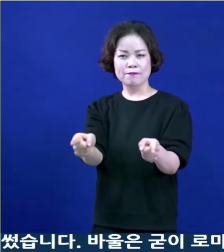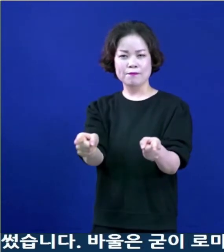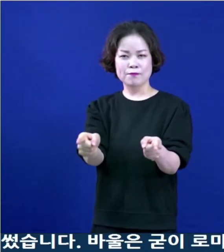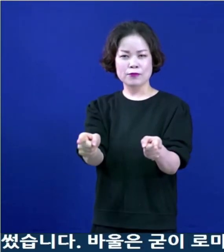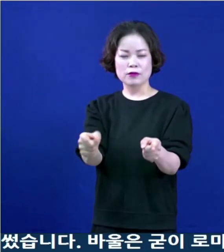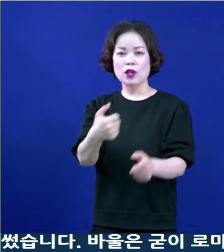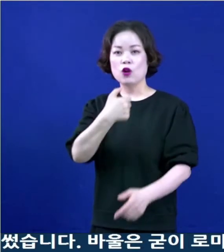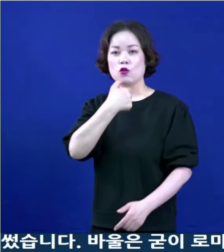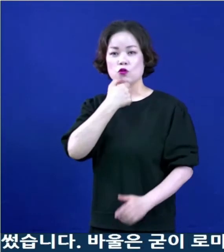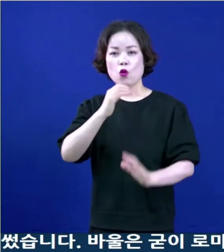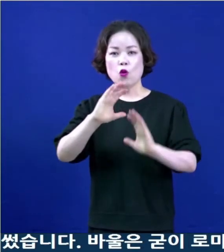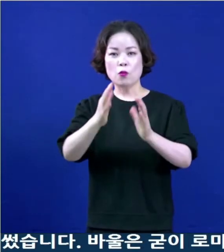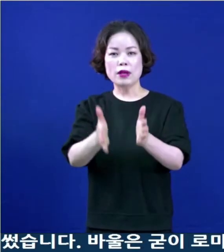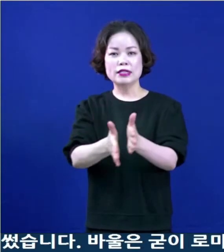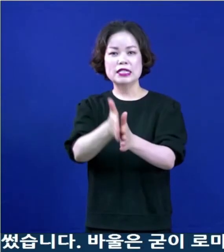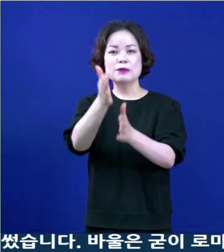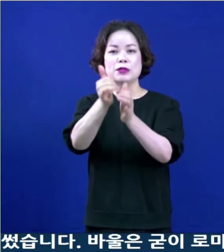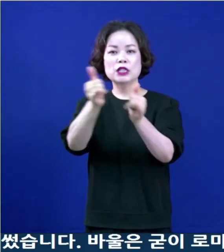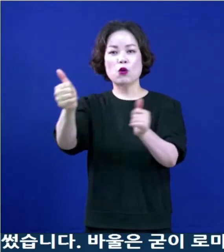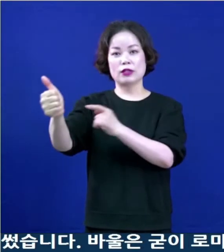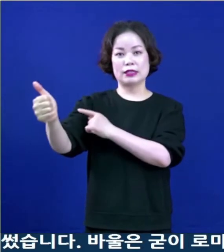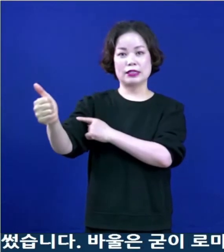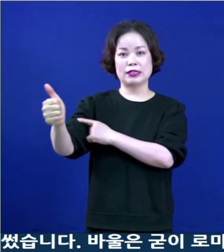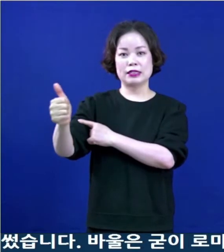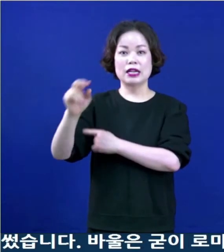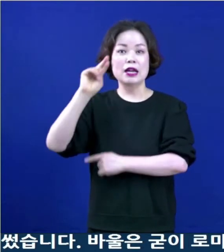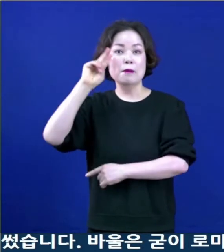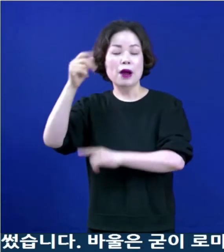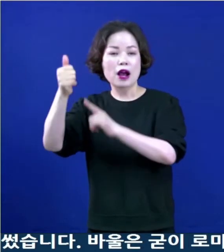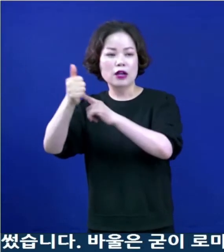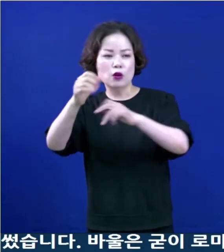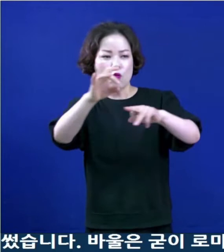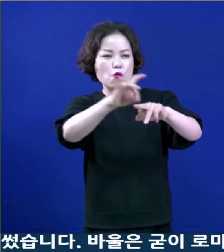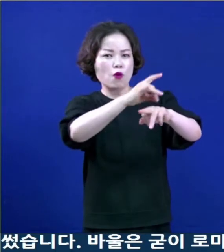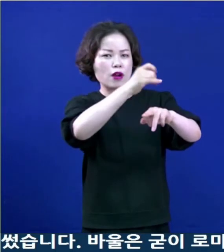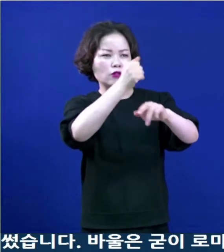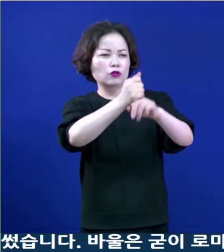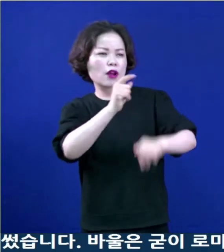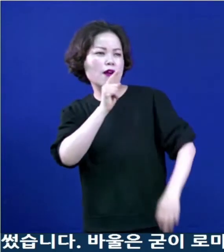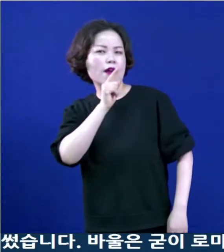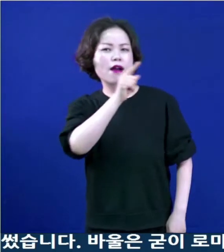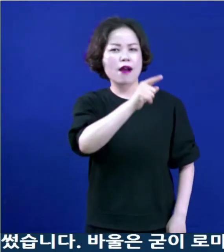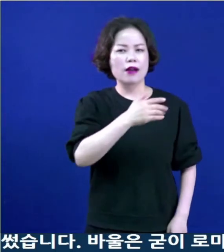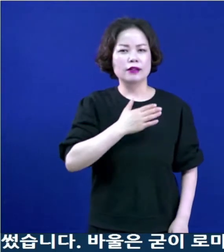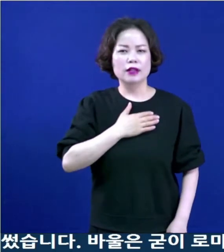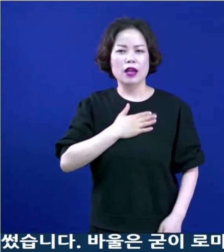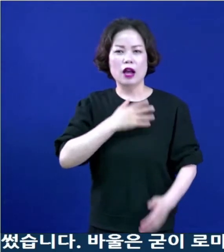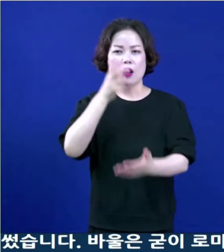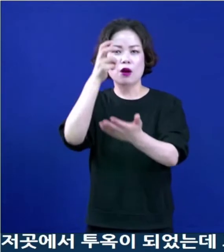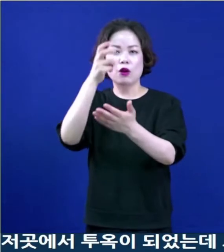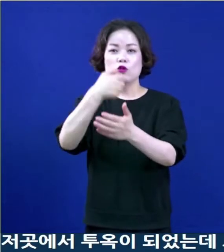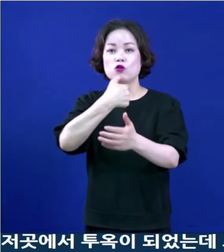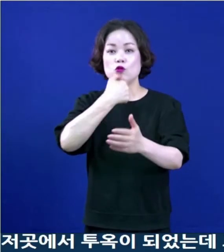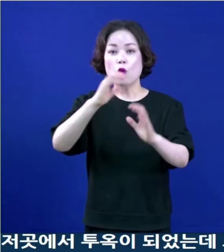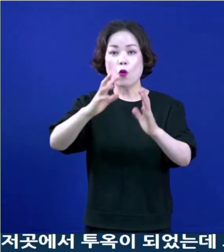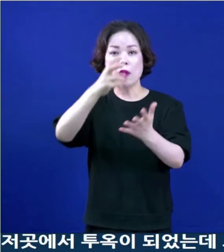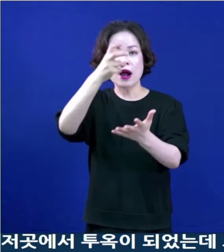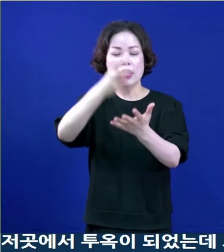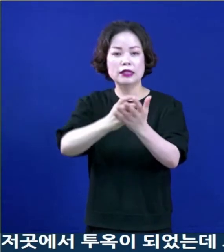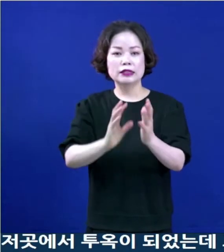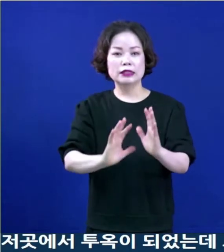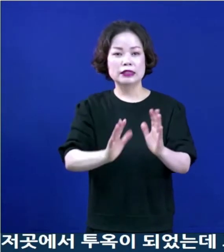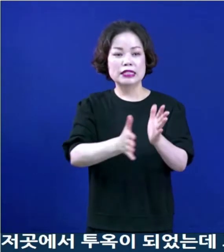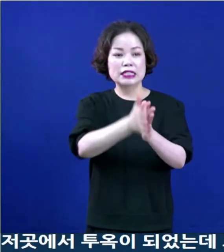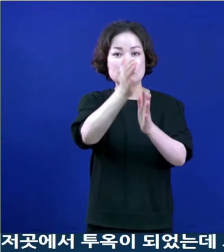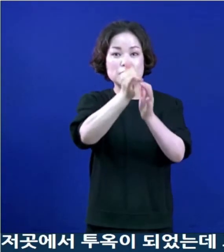로마 시민권자였던 바울은 황제에게 상소를 한 겁니다. 로마 법에 의하면 시민권자가 상소를